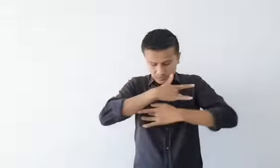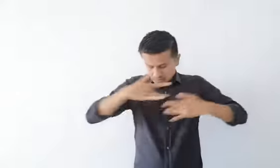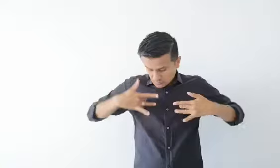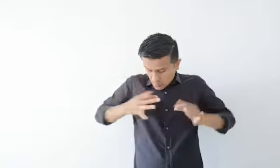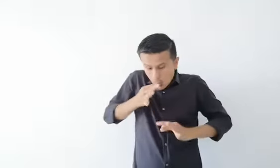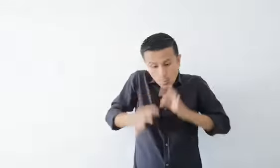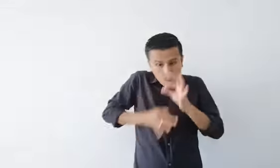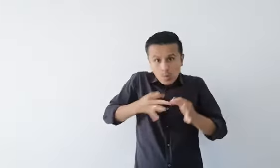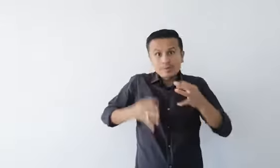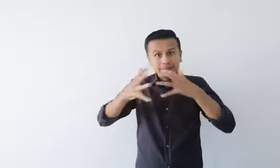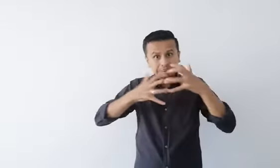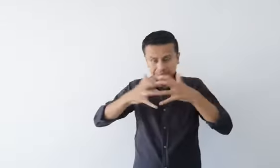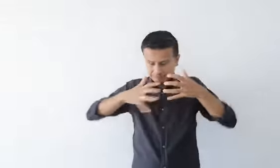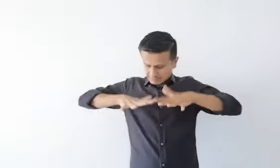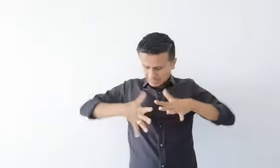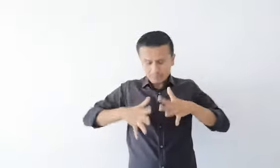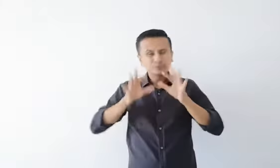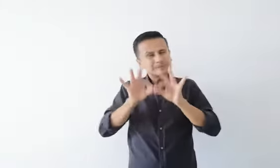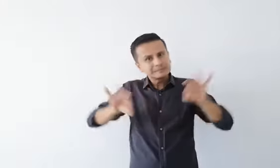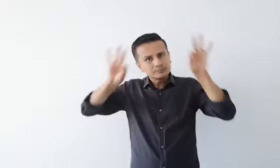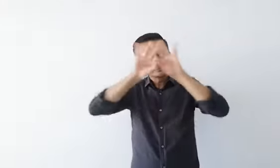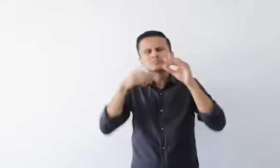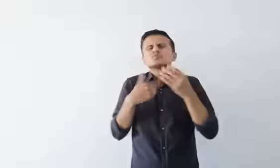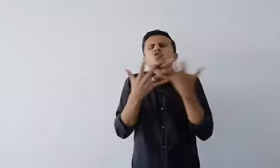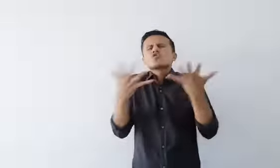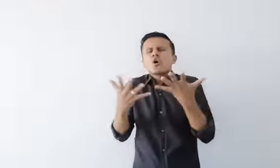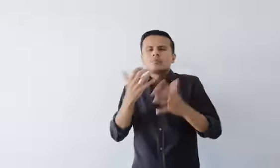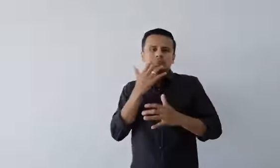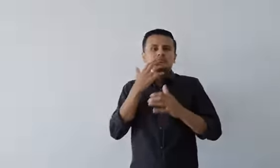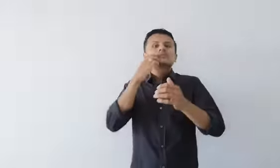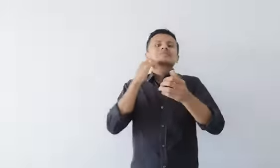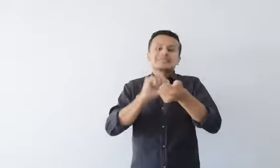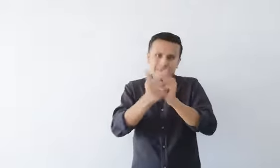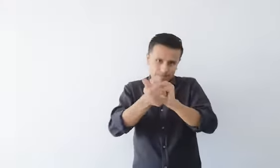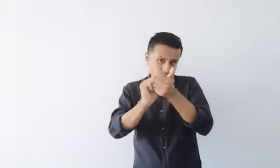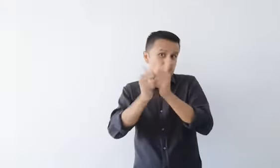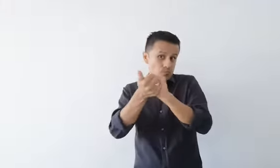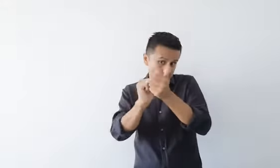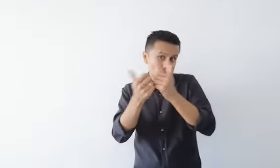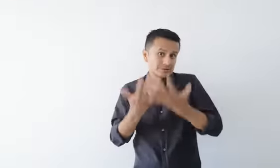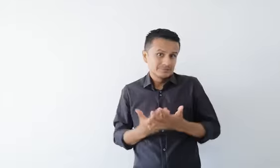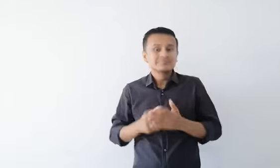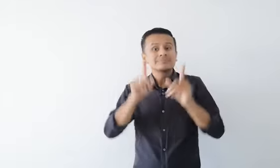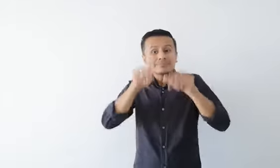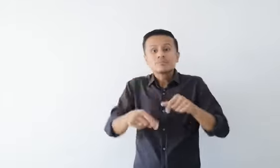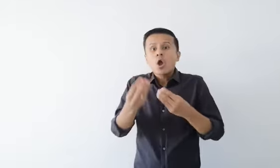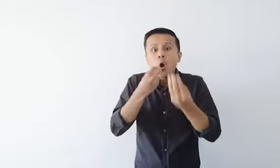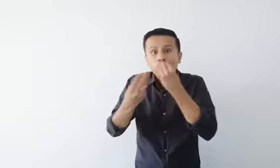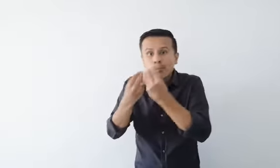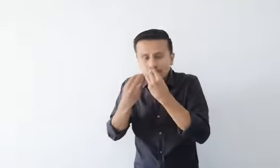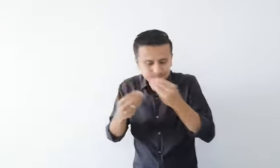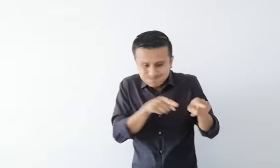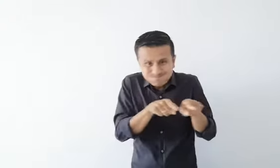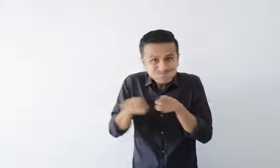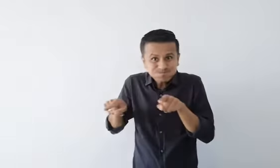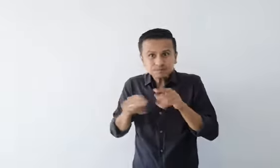nervioso a través del ejercicio, la alimentación. Lo ideal para el cerebro son los alimentos